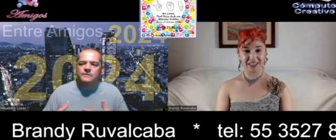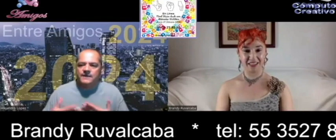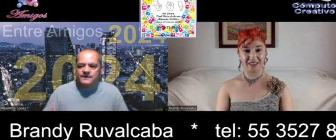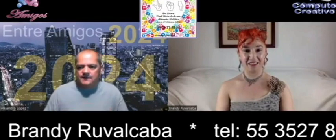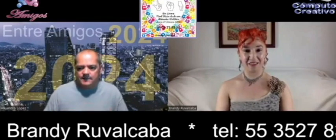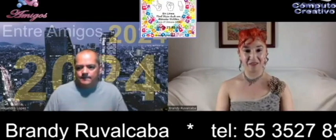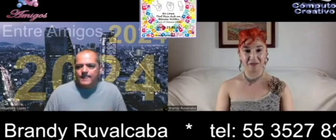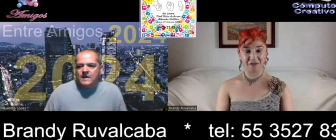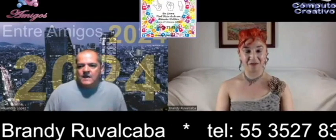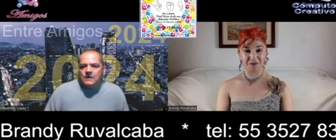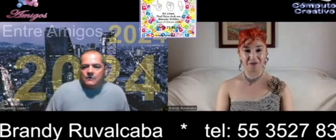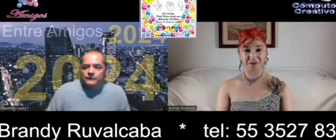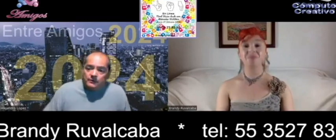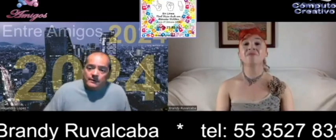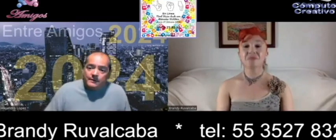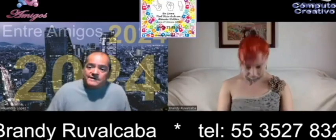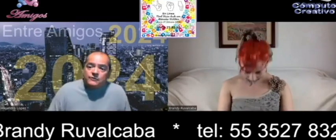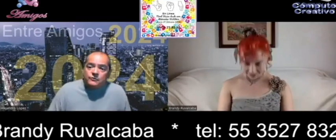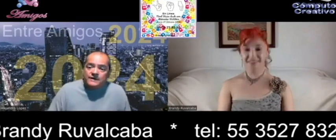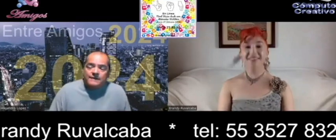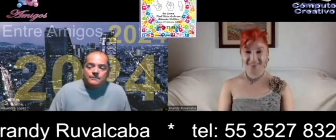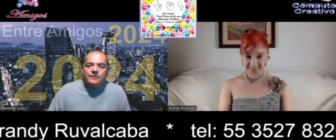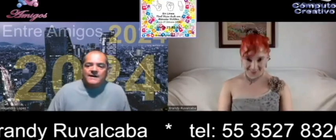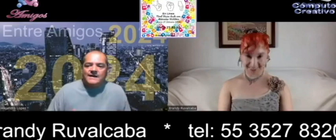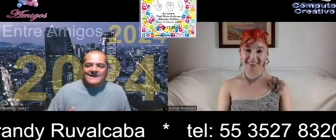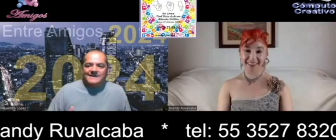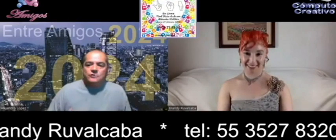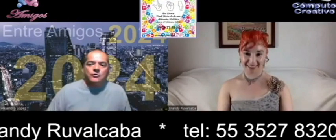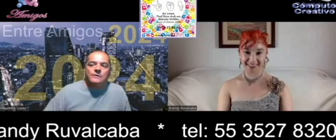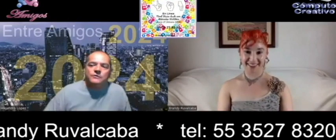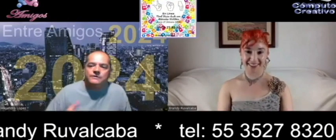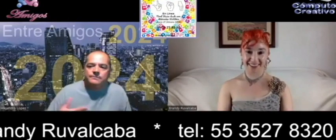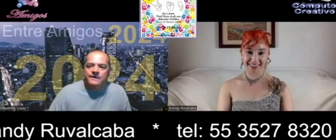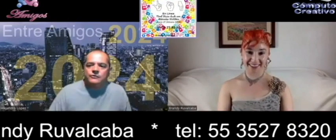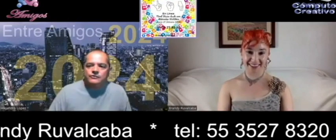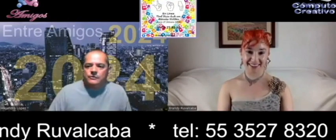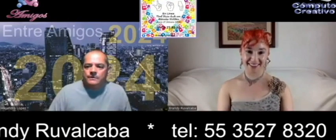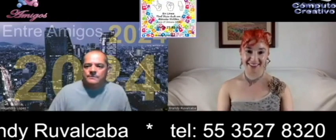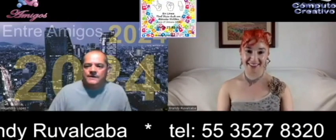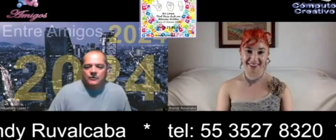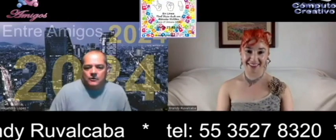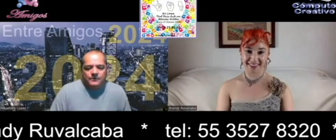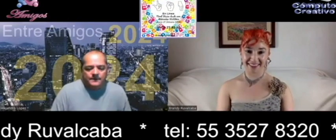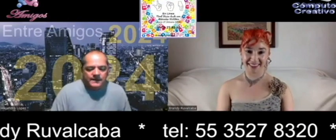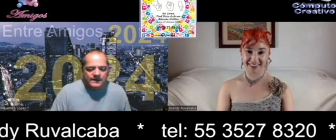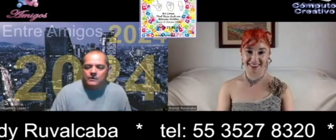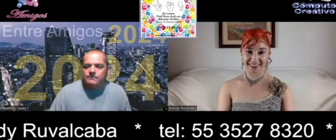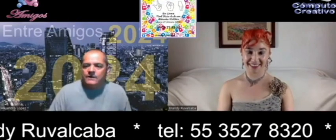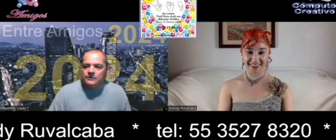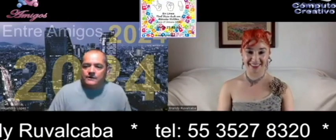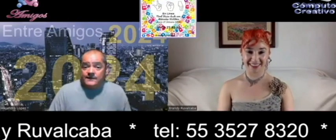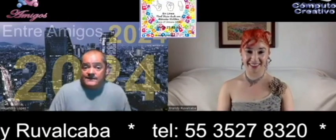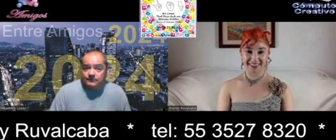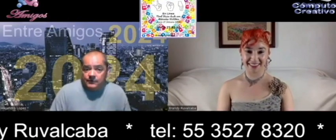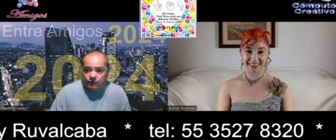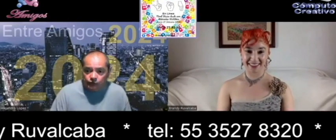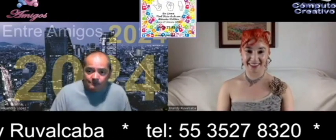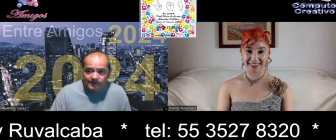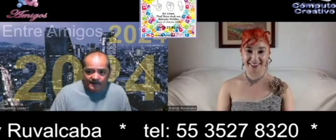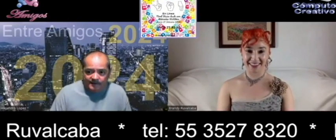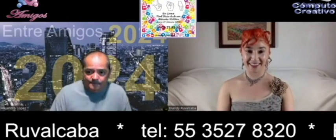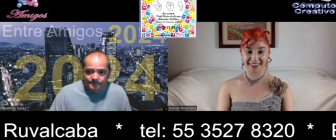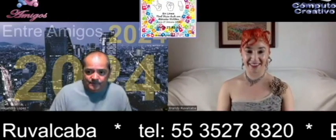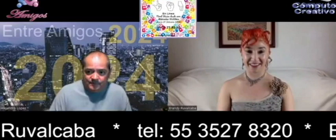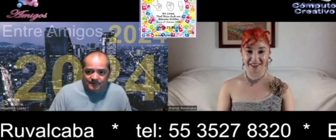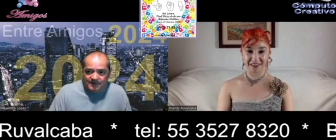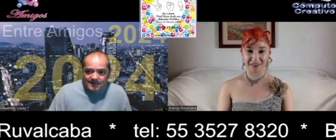ente viviente. Conforme va pasando el tiempo, van haciendo nuevos inventos y obviamente a un invento le tienes que poner un